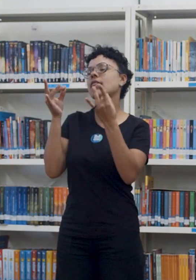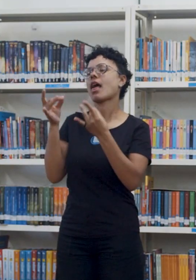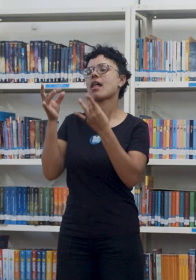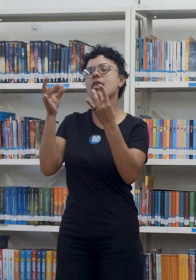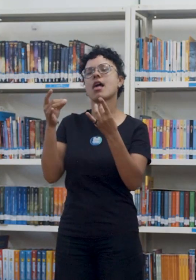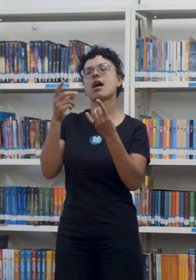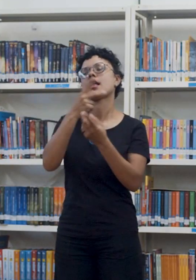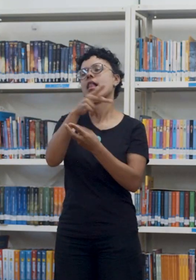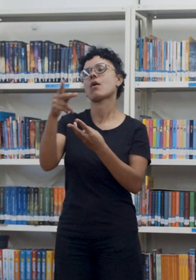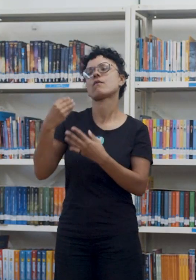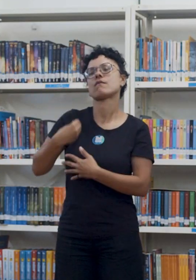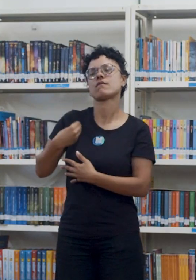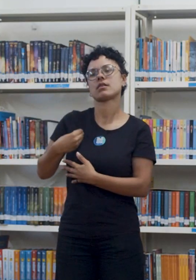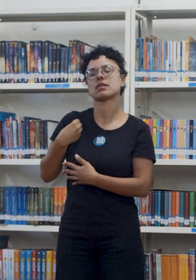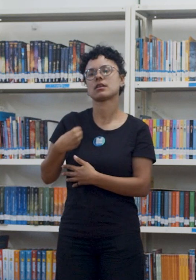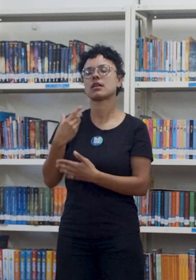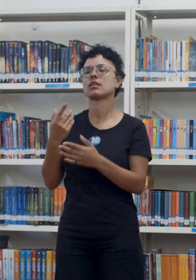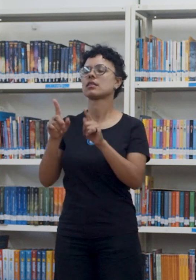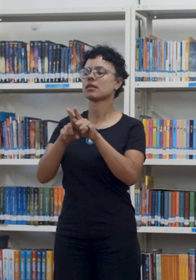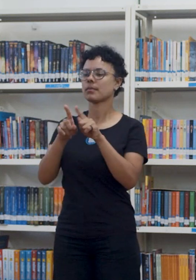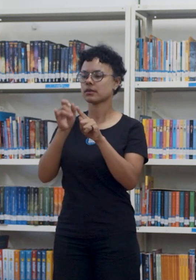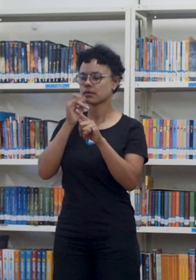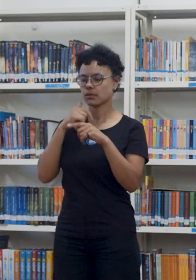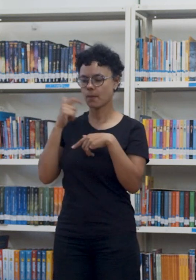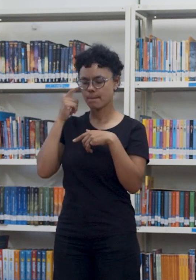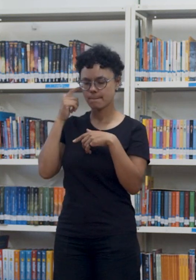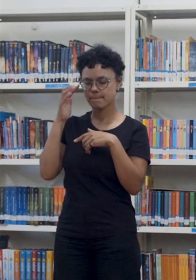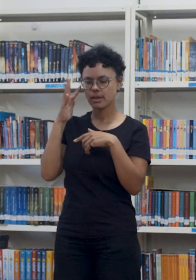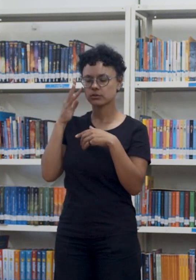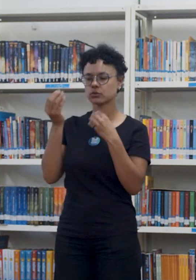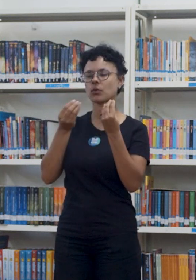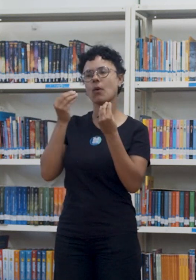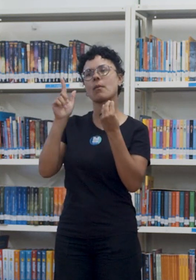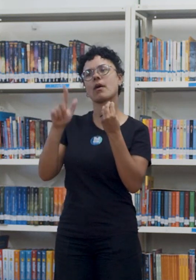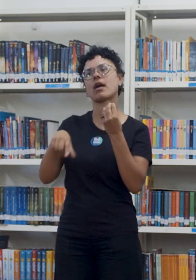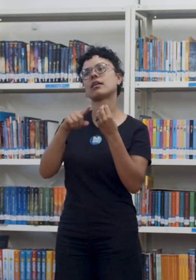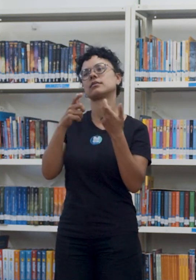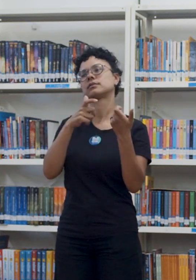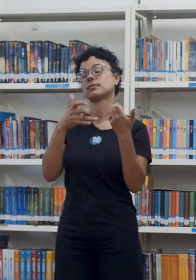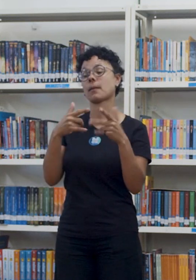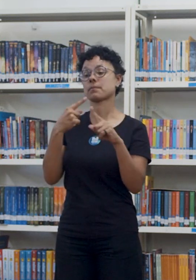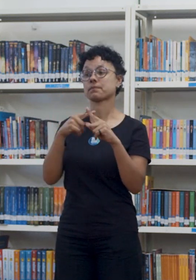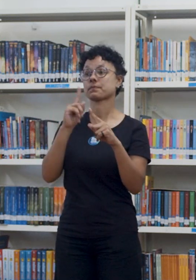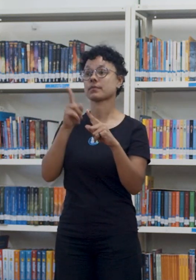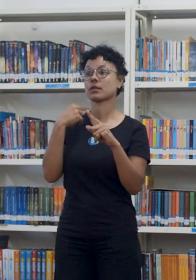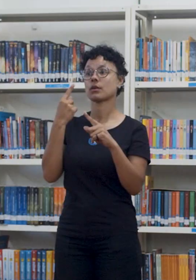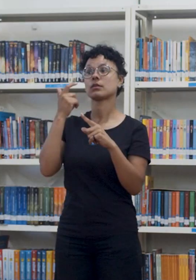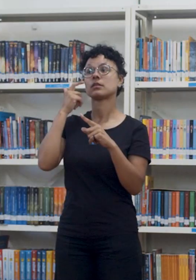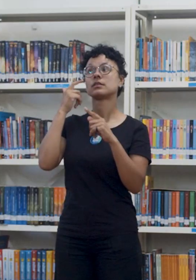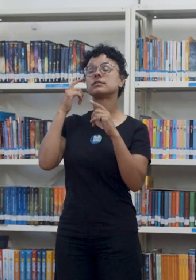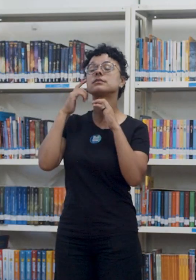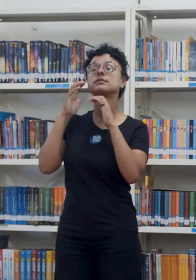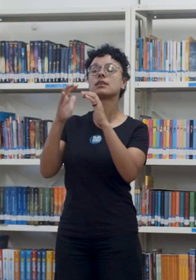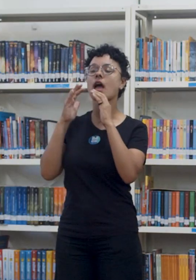particularidades da vida de cada um de vocês e de como vocês pensam. Porque assim, o nosso cérebro, ele funciona de acordo